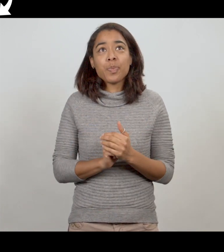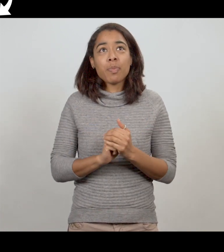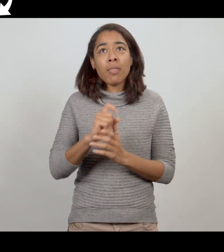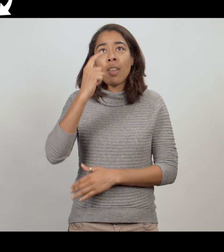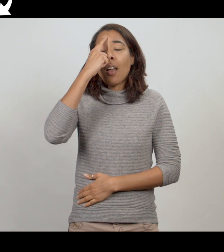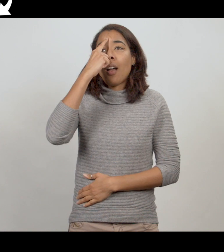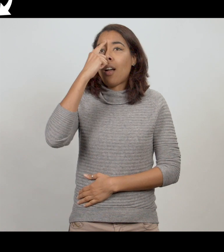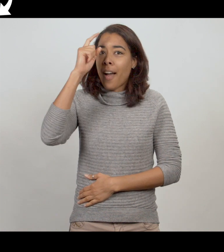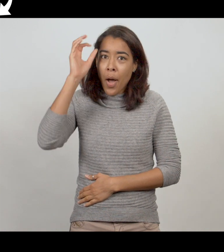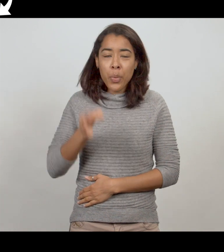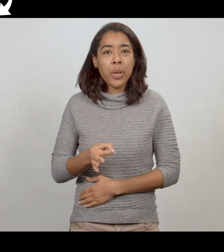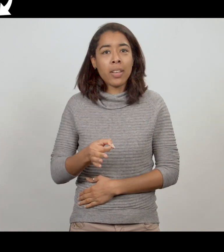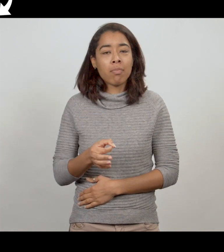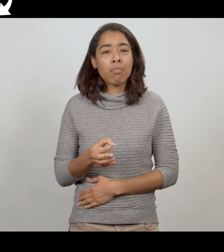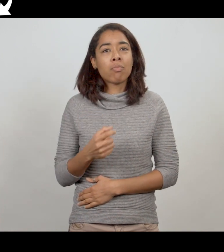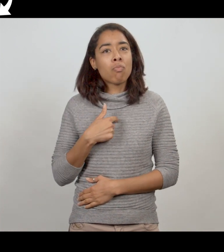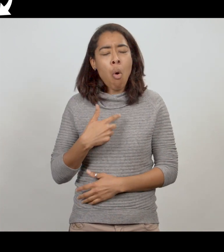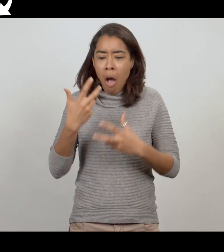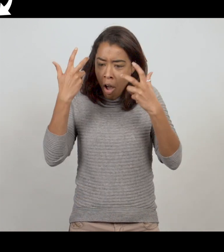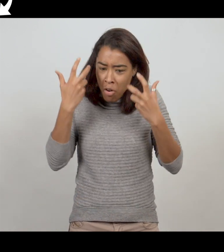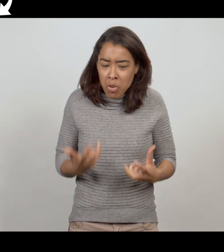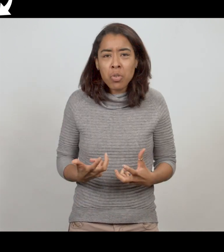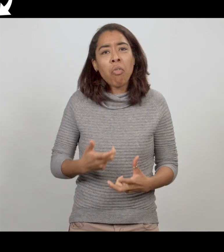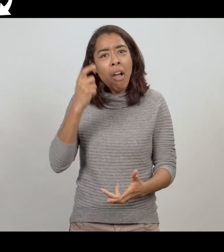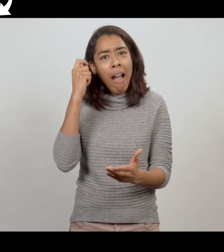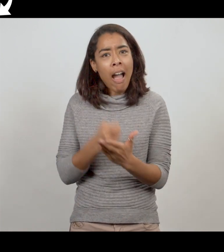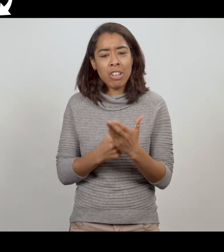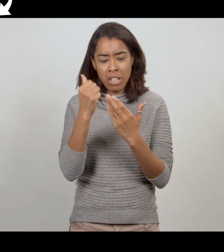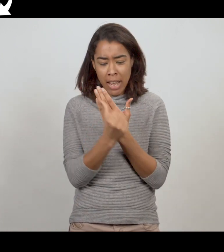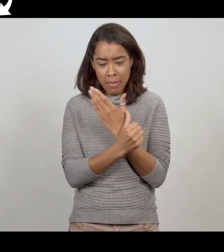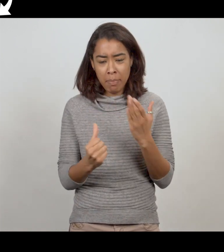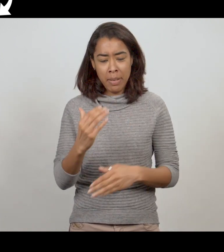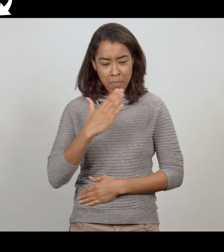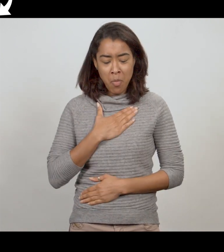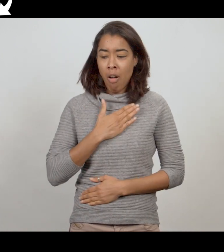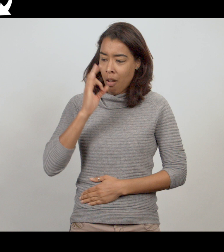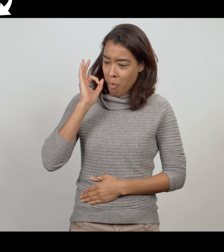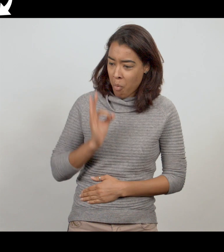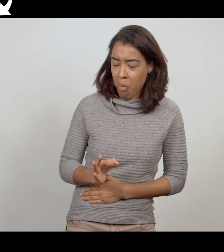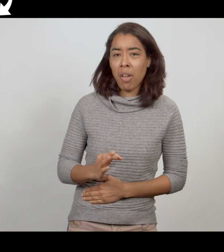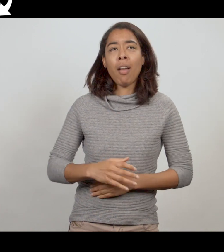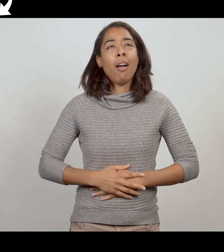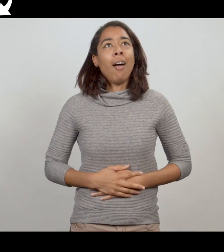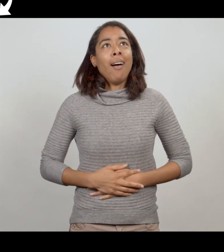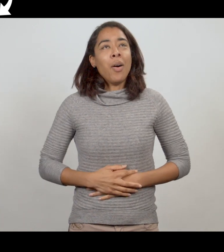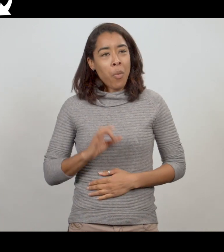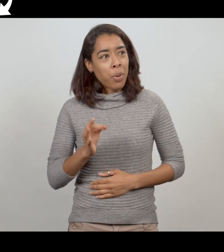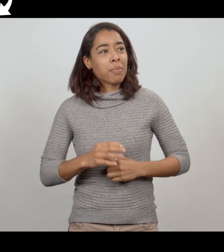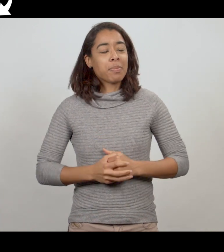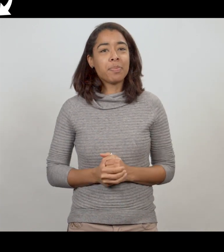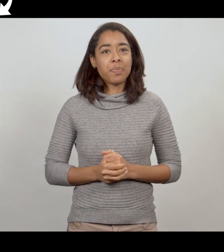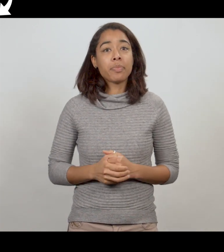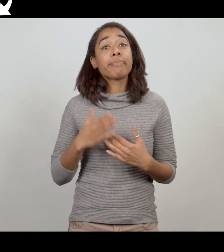C'est alors que Marie décide qu'elle fera tout son possible pour acheter sa propre